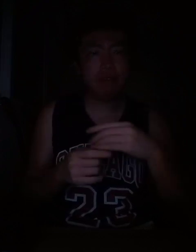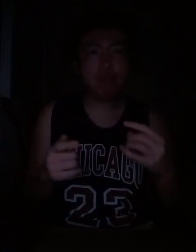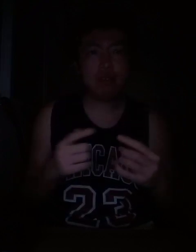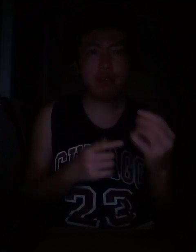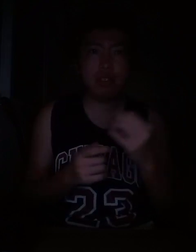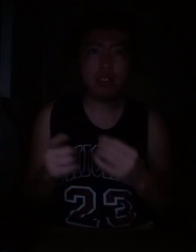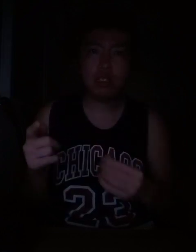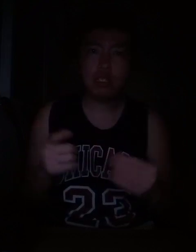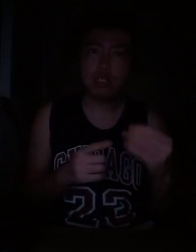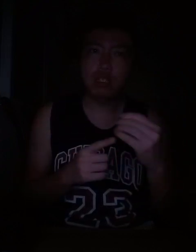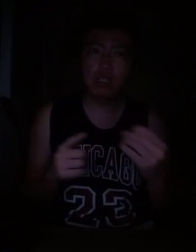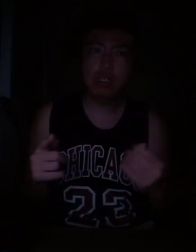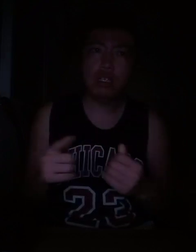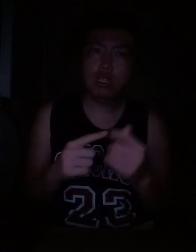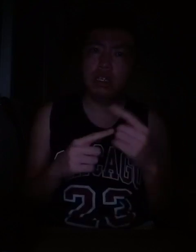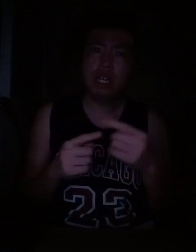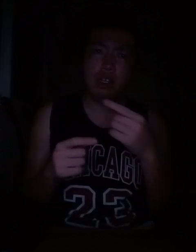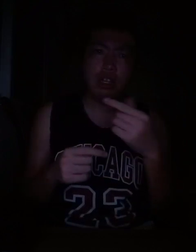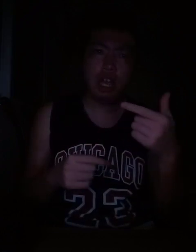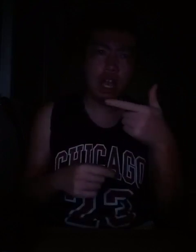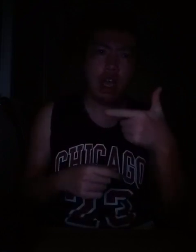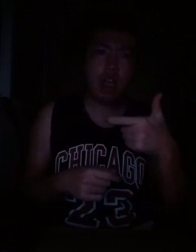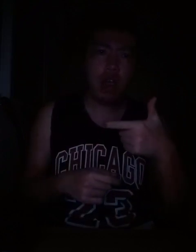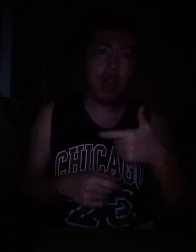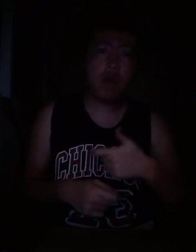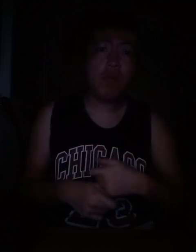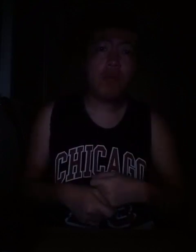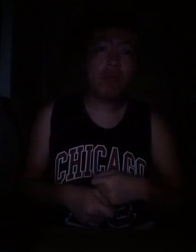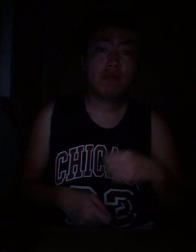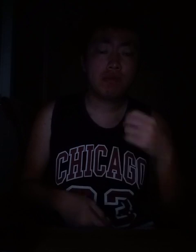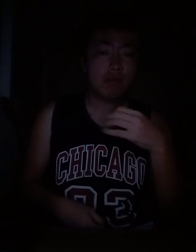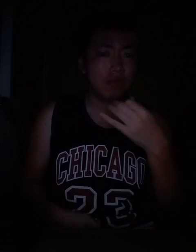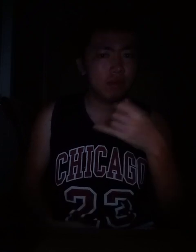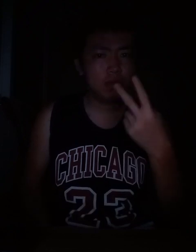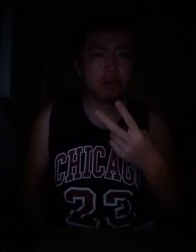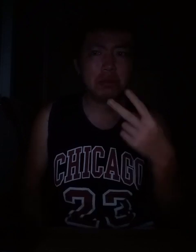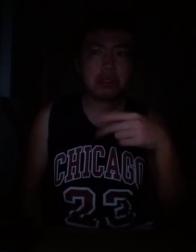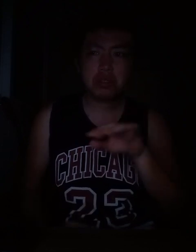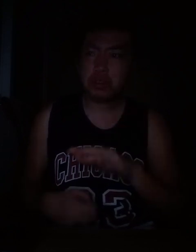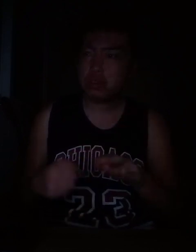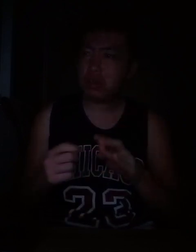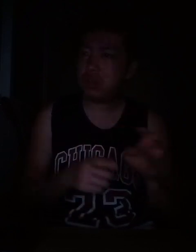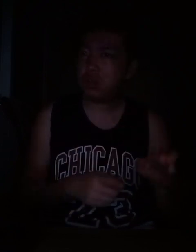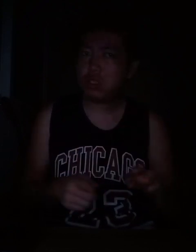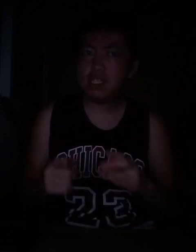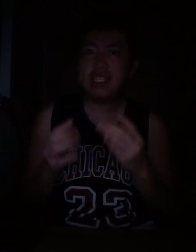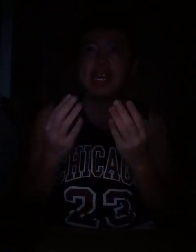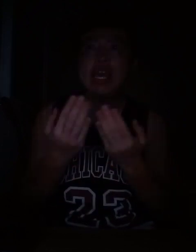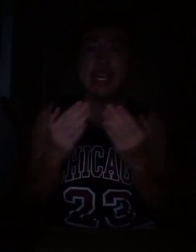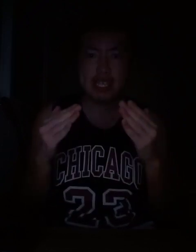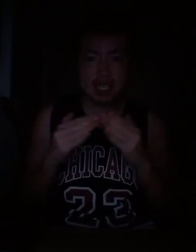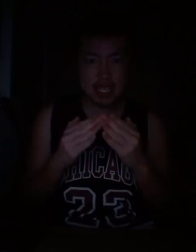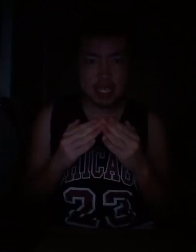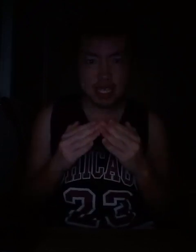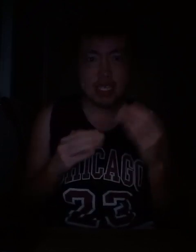LH 정관 A씨가 취업한 곳입니다. LH 2급 건설 현장 관리관이었던 A씨는 지난해 9월 퇴직한